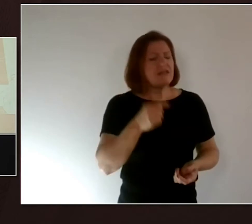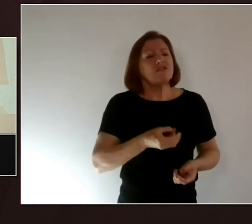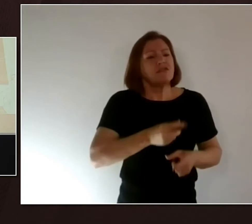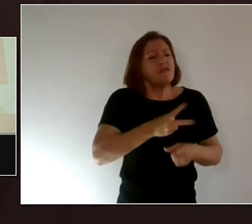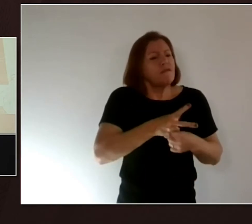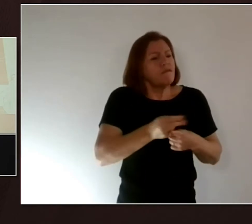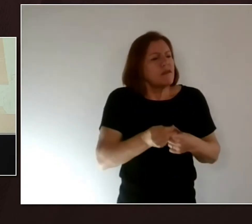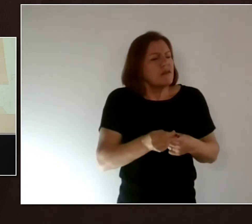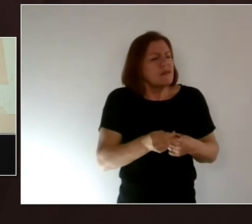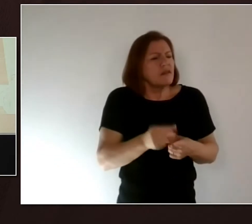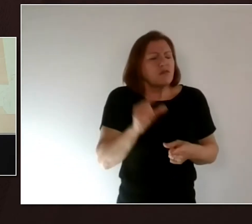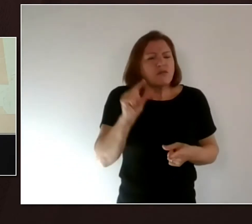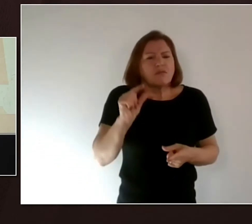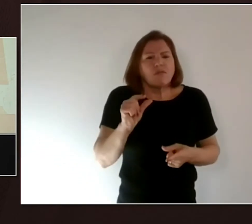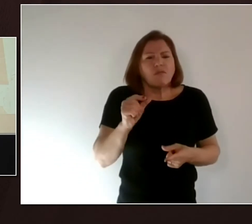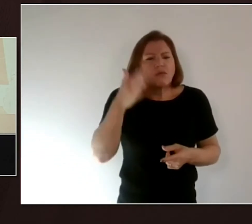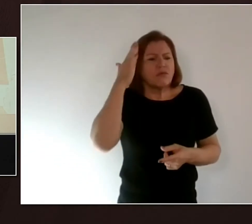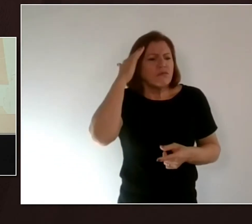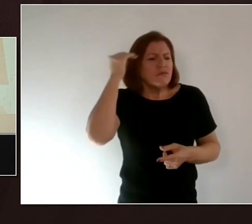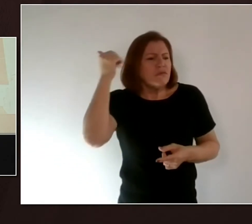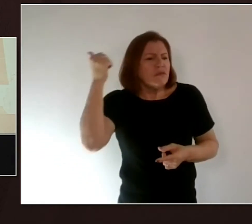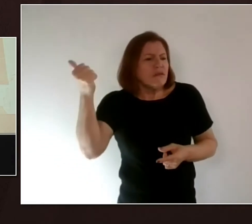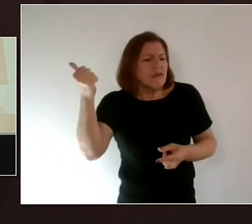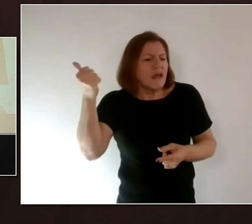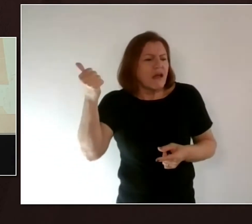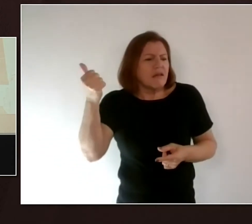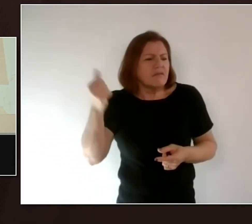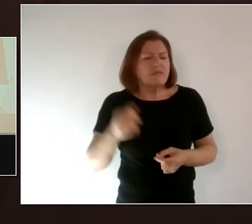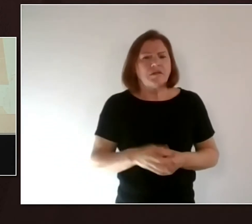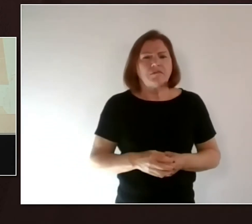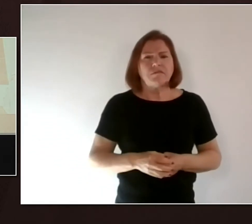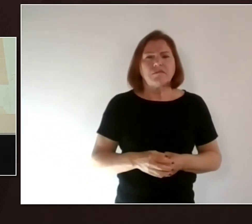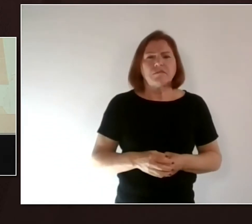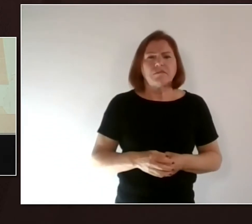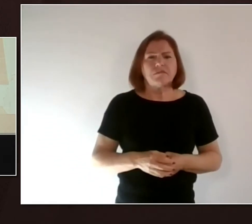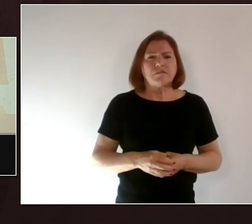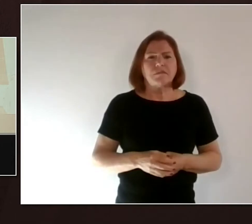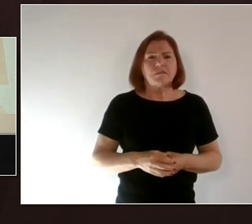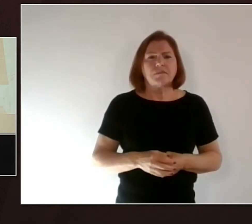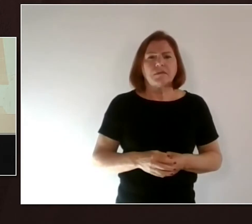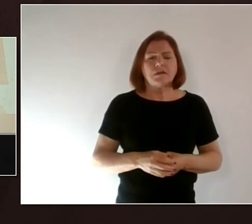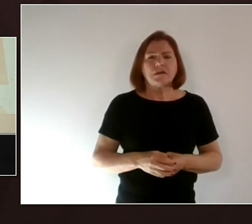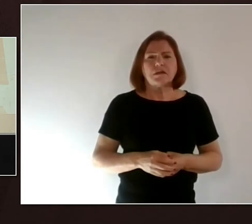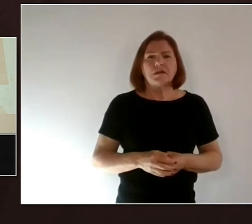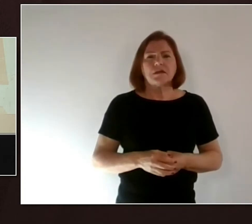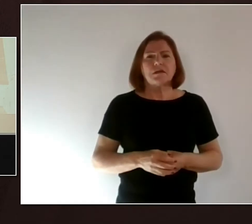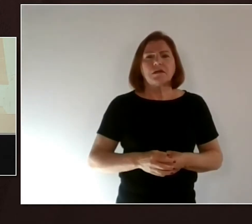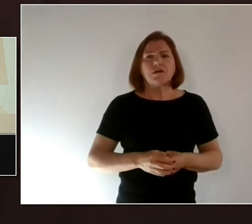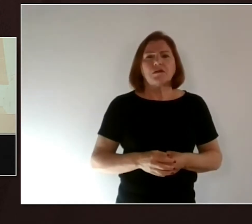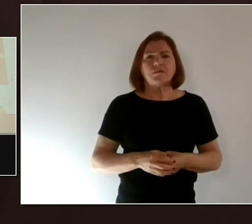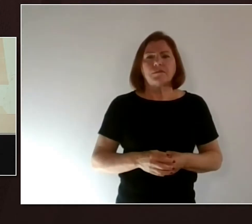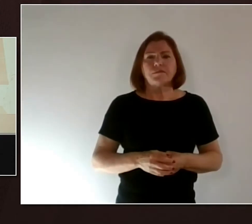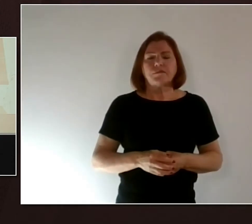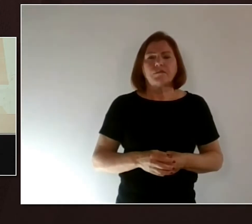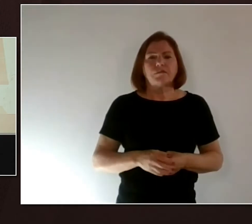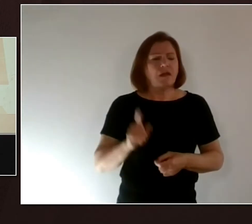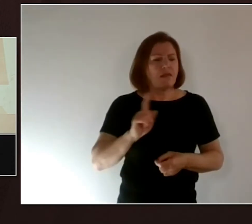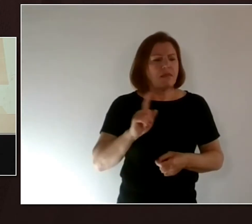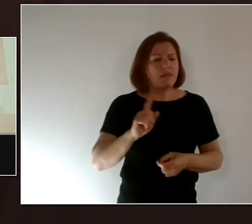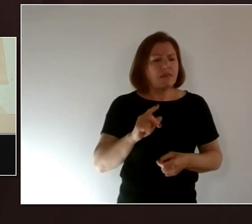Só na vida da igreja nós temos esse conceito correto. Você sabia disso? Porque aqui não está falando, aqui